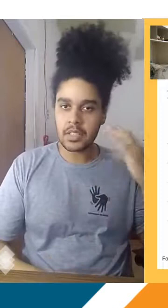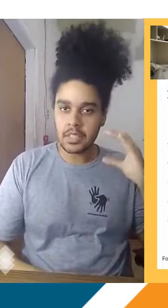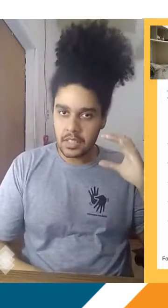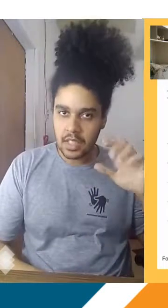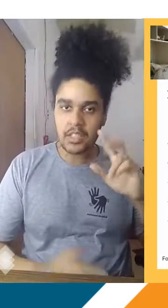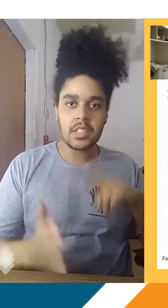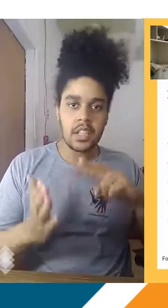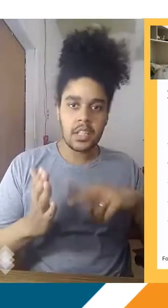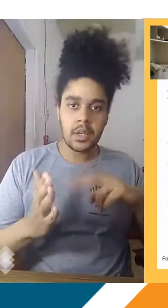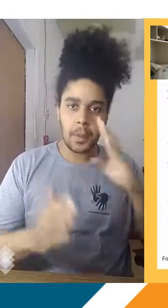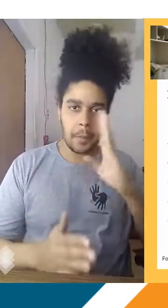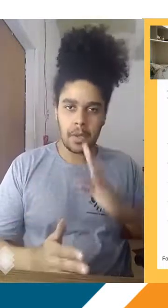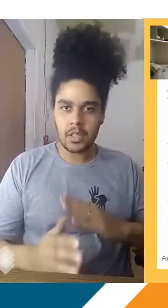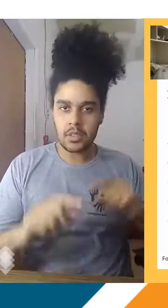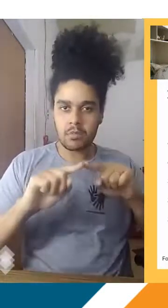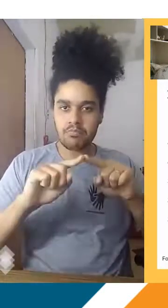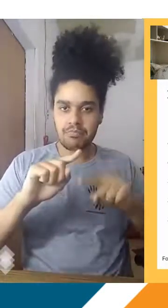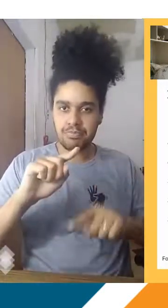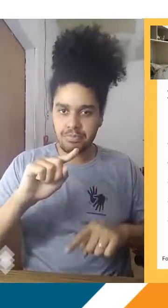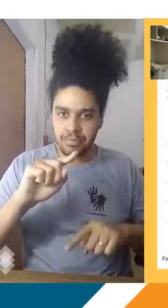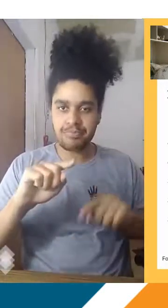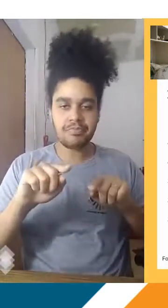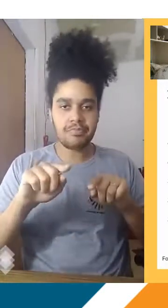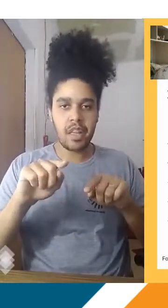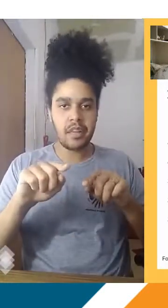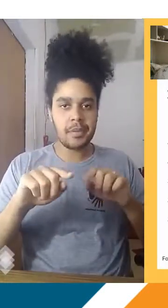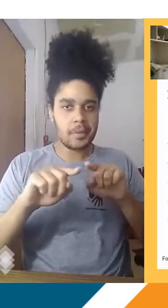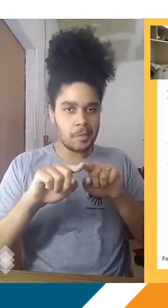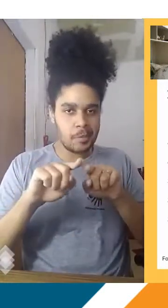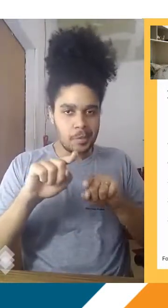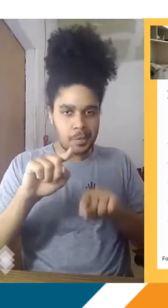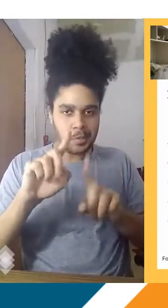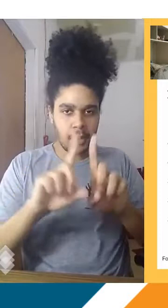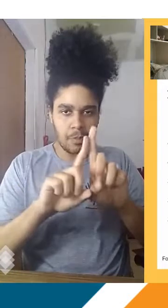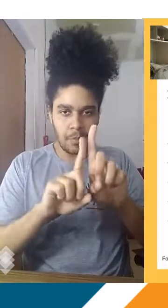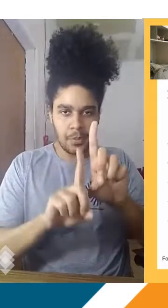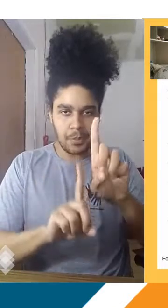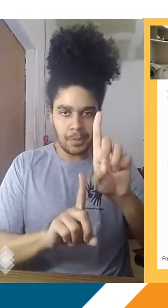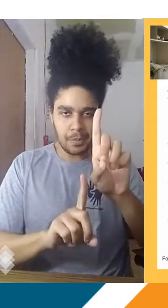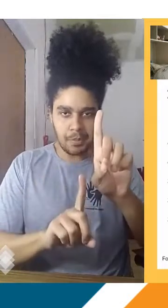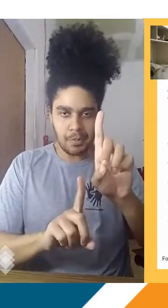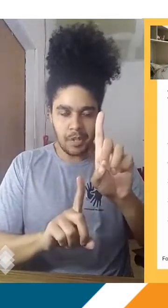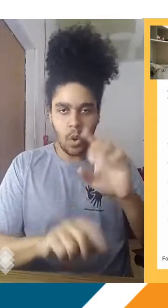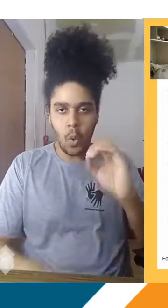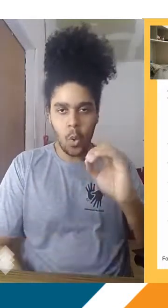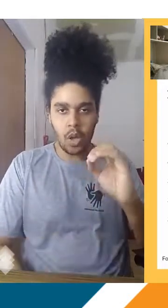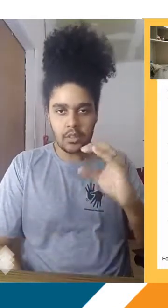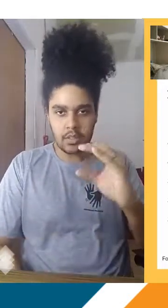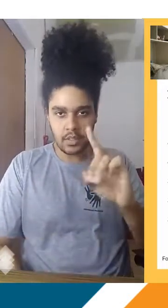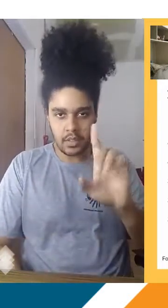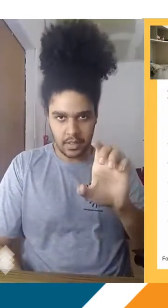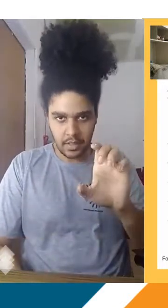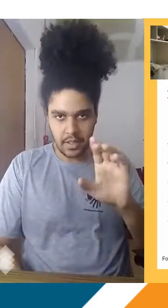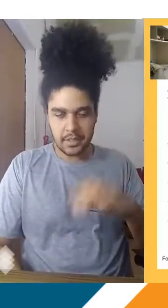em ciências e em leitura, o Brasil está abaixo do nível médio, ou considerado médio, pela